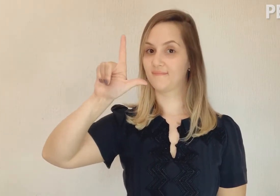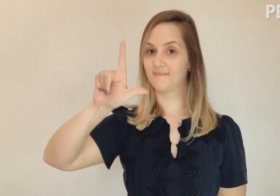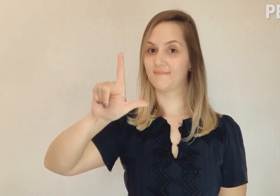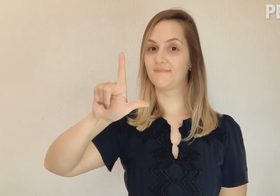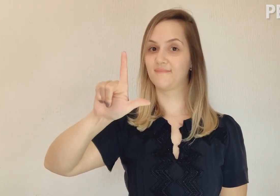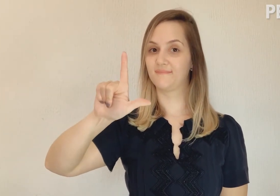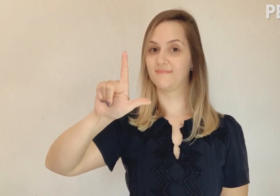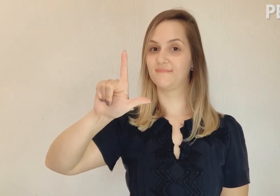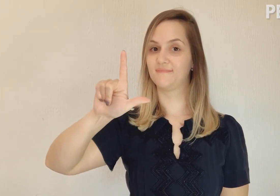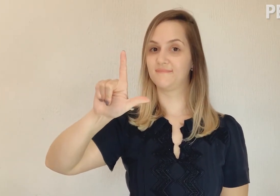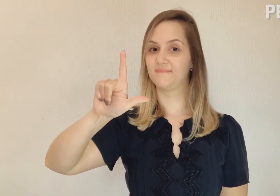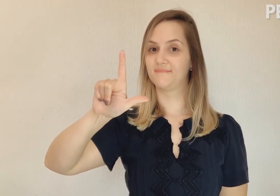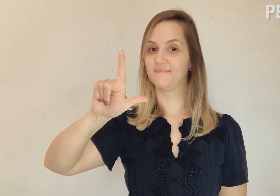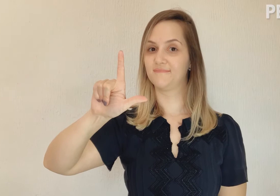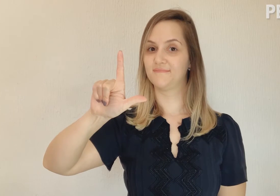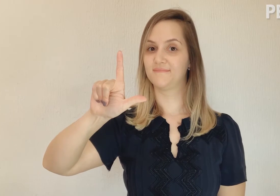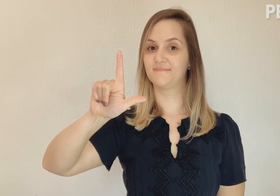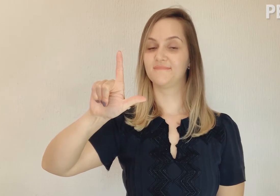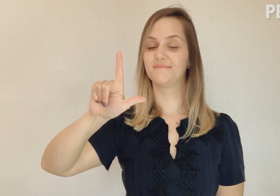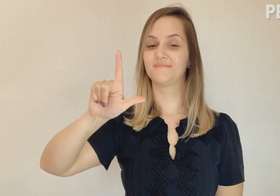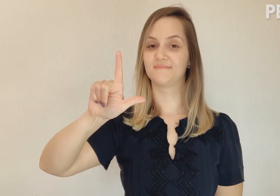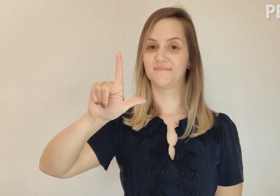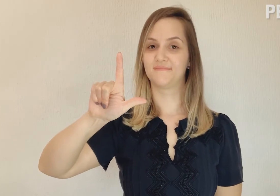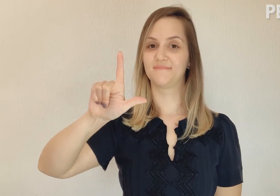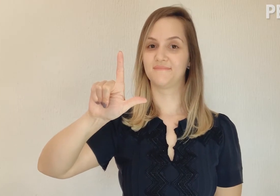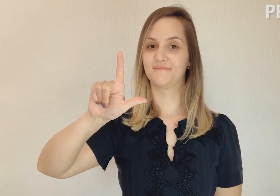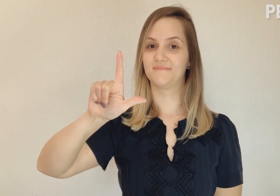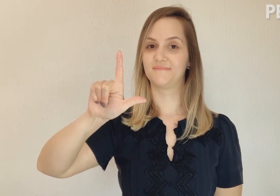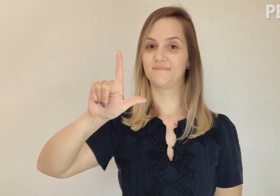cima. Letra L,